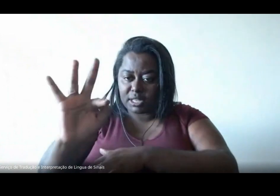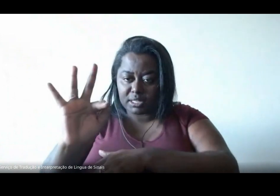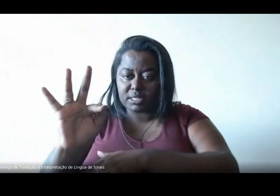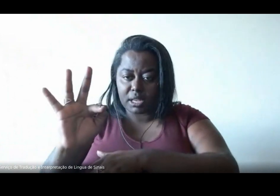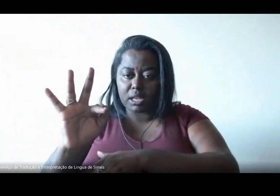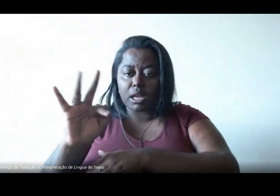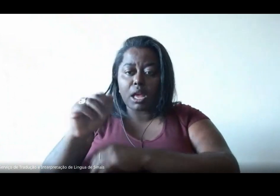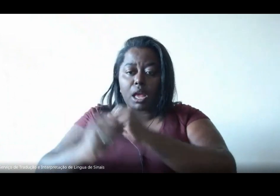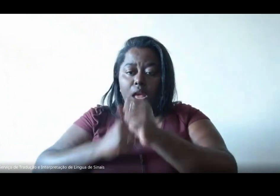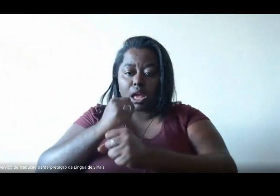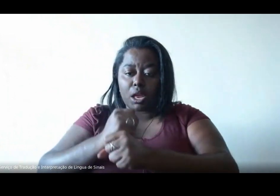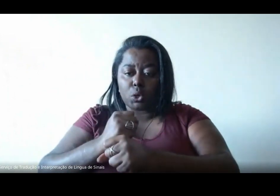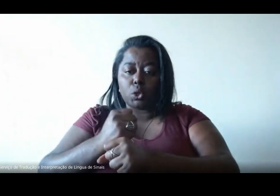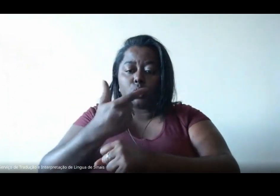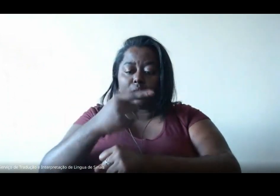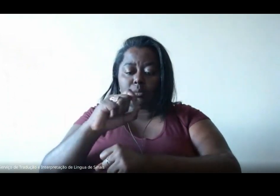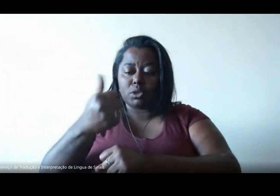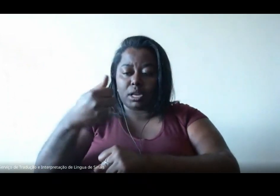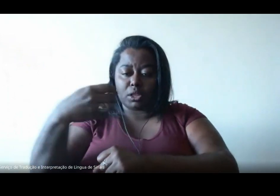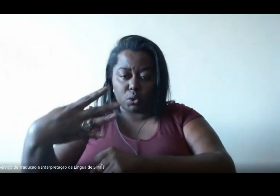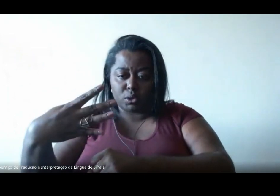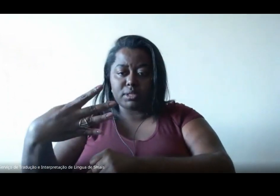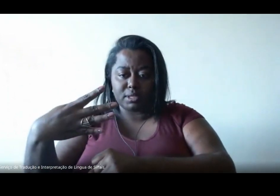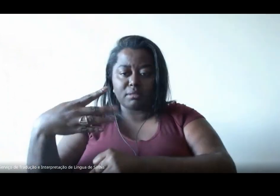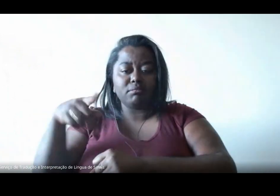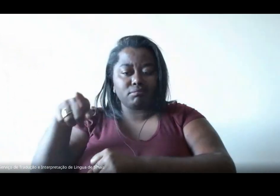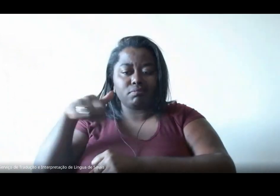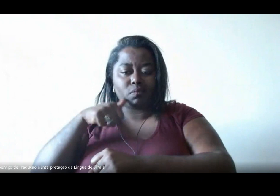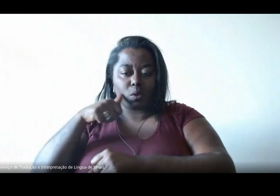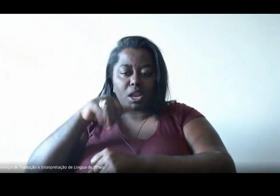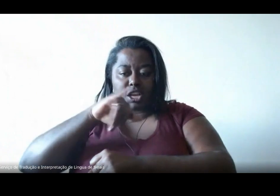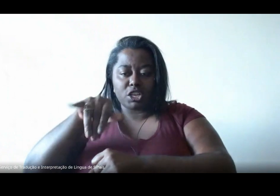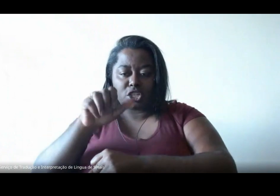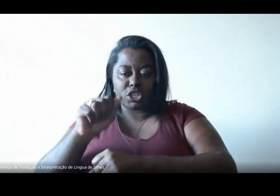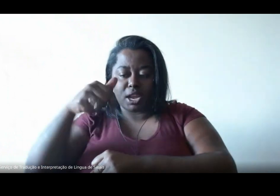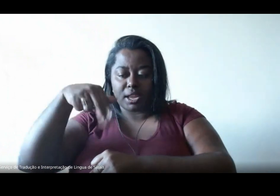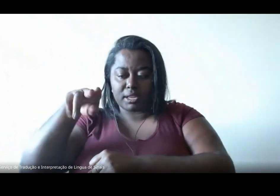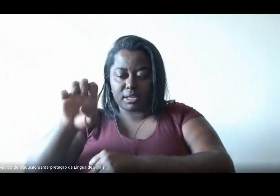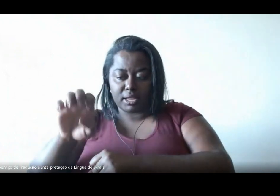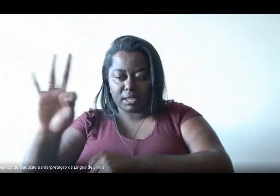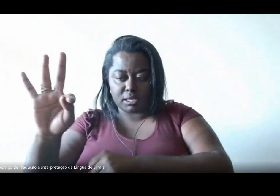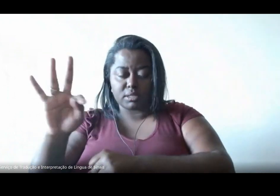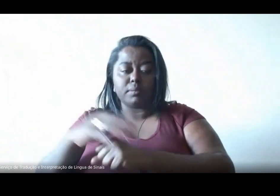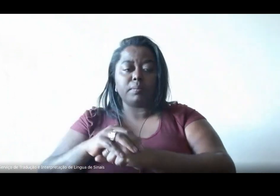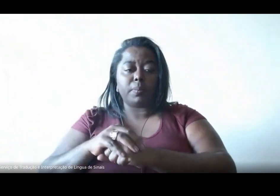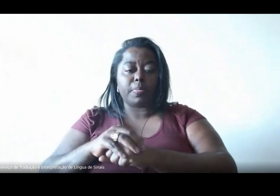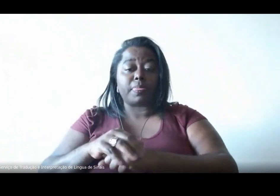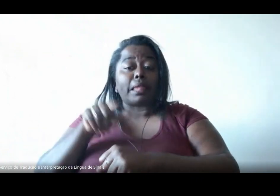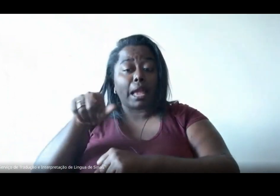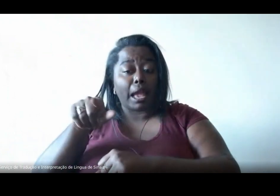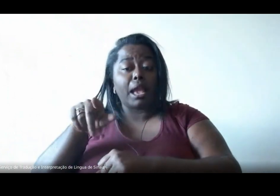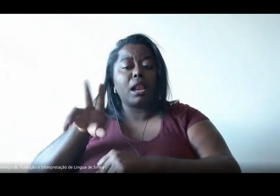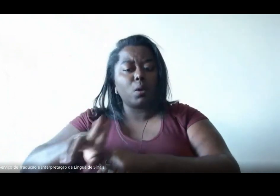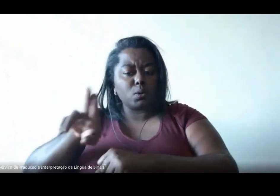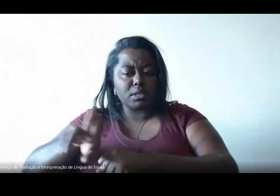em 2014. Já existia a palavra transfuga de classe, anterior a esta, que ainda é muito usada